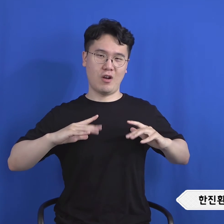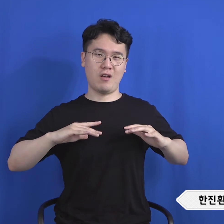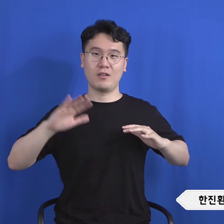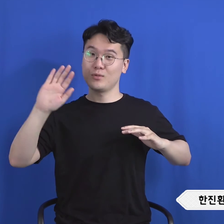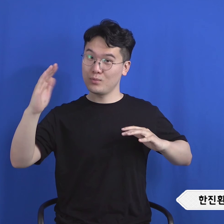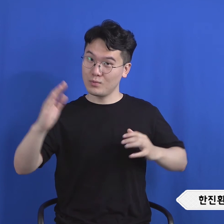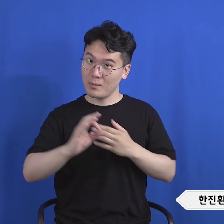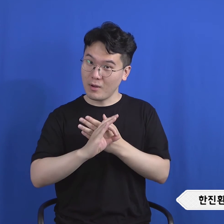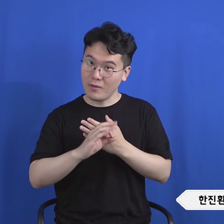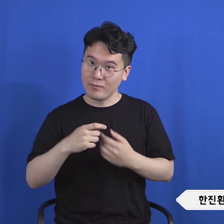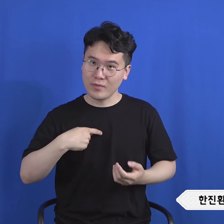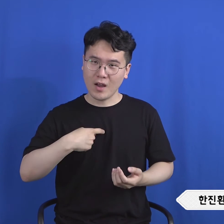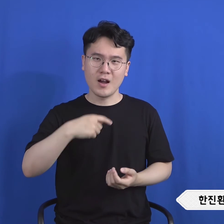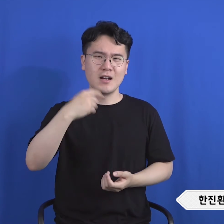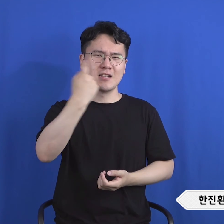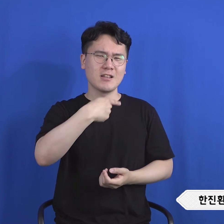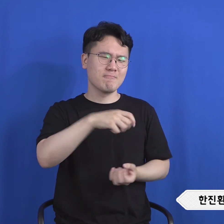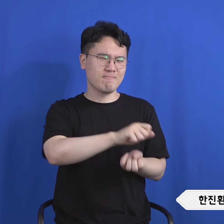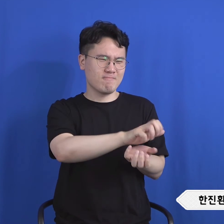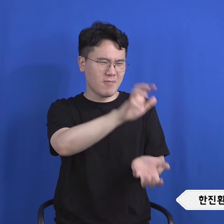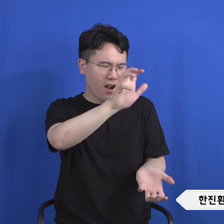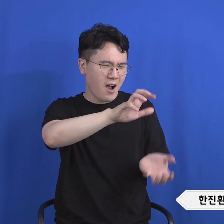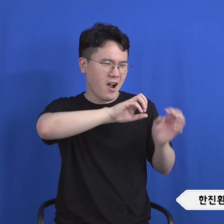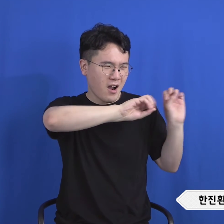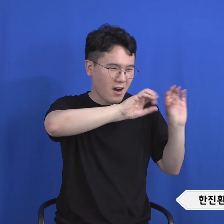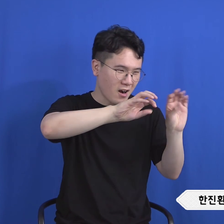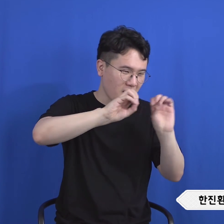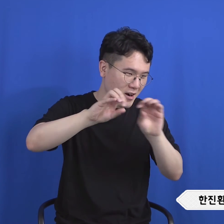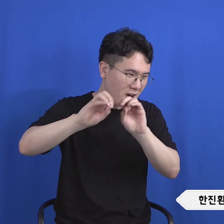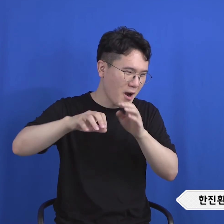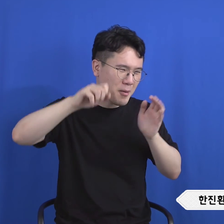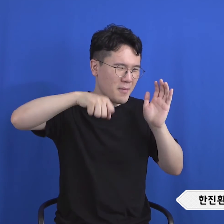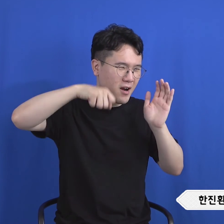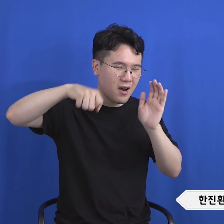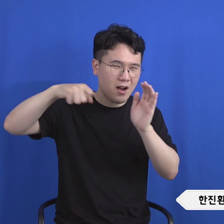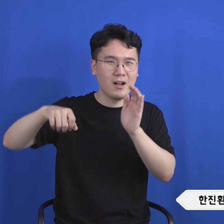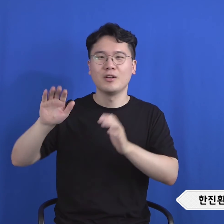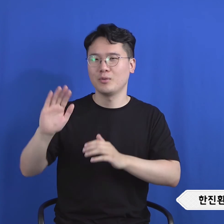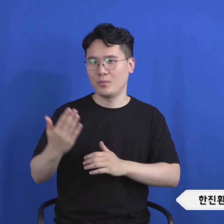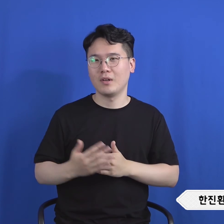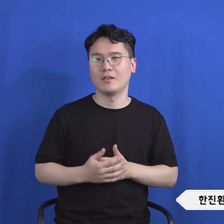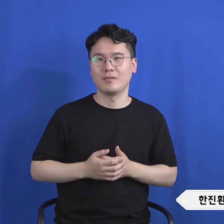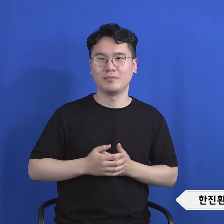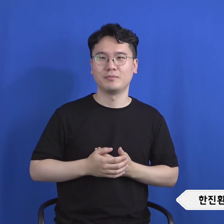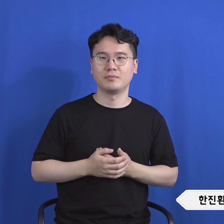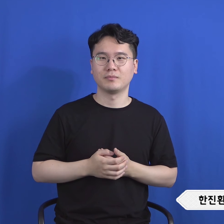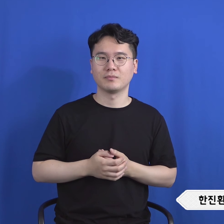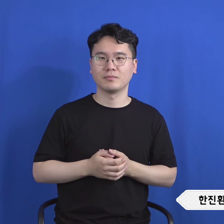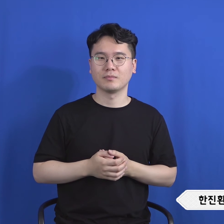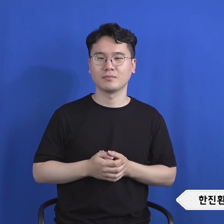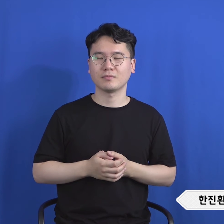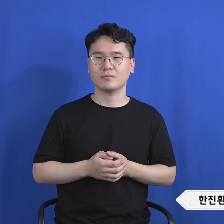되면 그 예수님을 입을 벌려서 전하지 않을 수가 없습니다. 입이 건질거려서 그냥 참을 수가 없습니다.